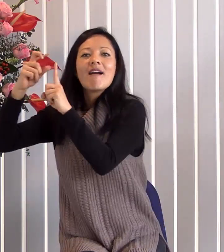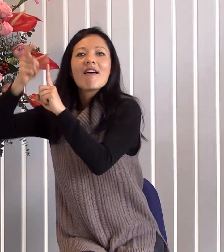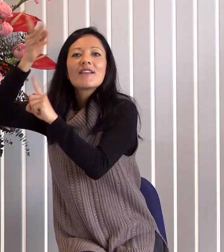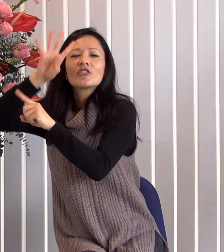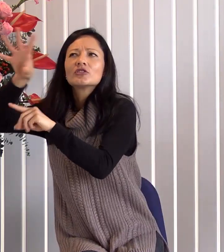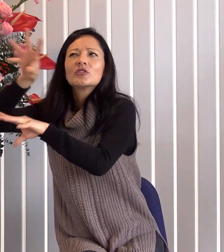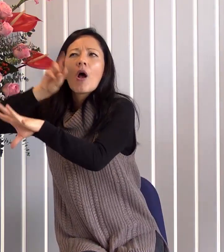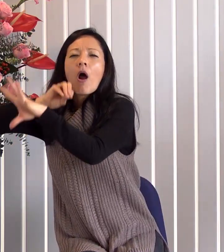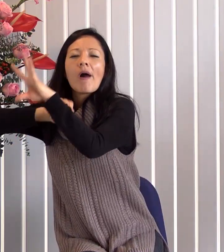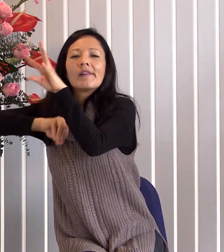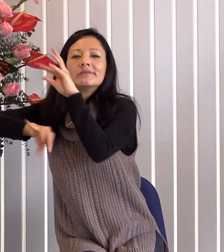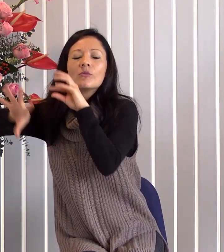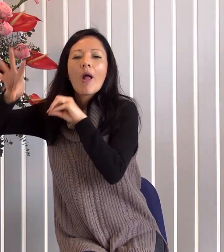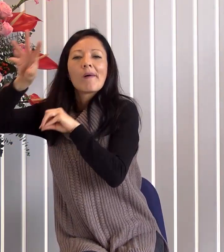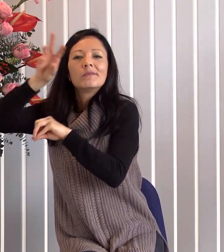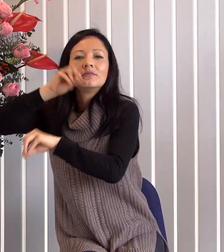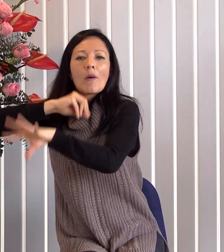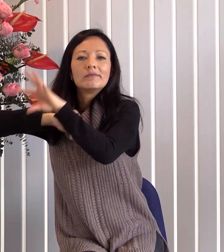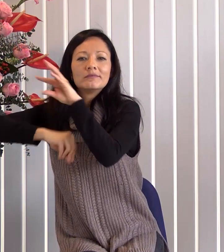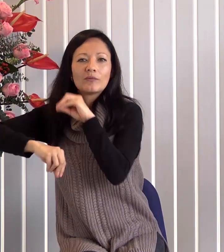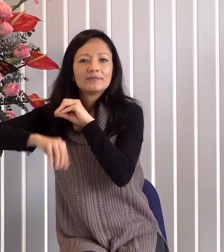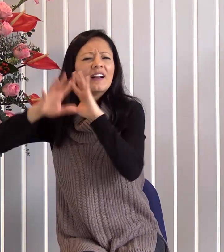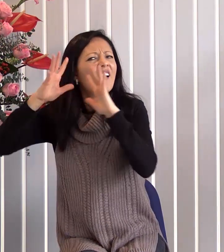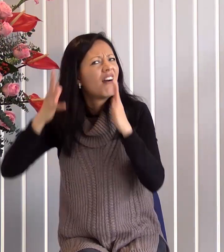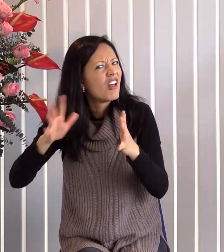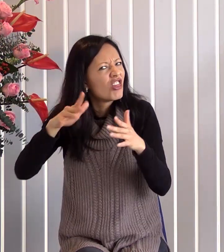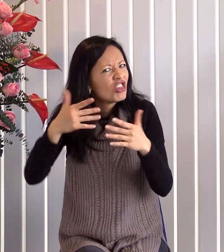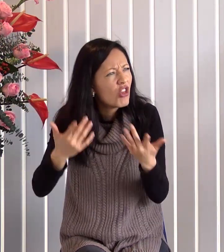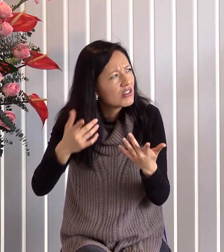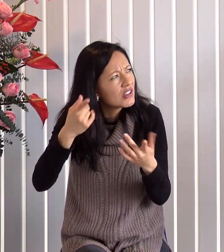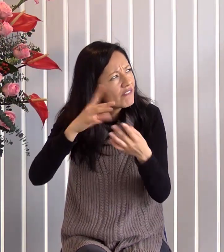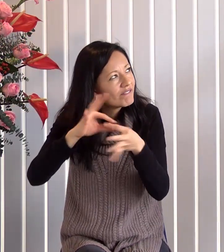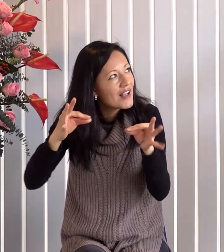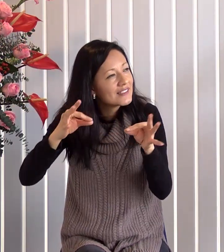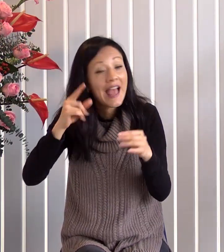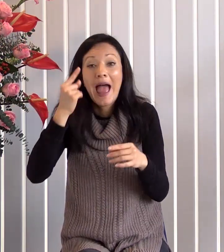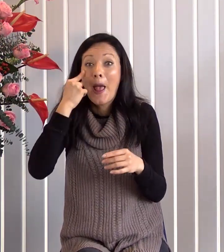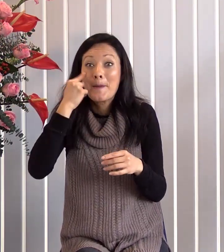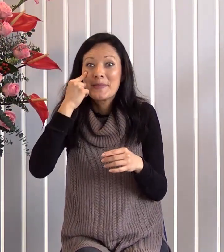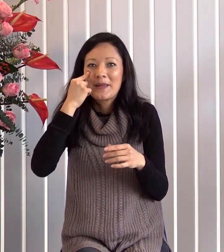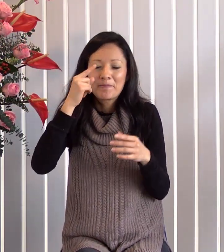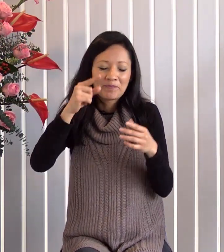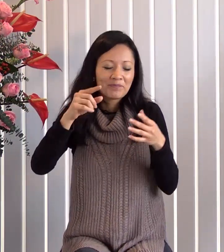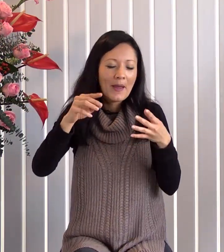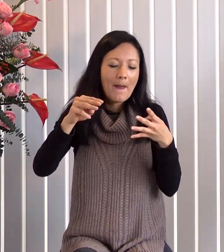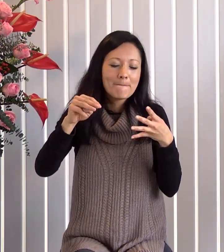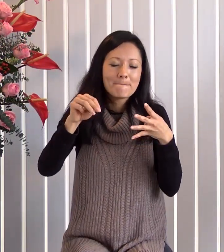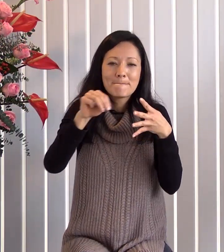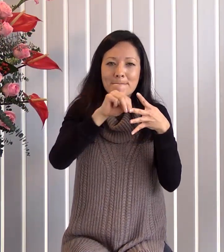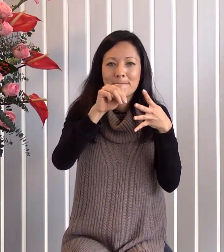¿Dónde he escuchado esa palabra? En otra tentación. Mire conmigo Marcos.